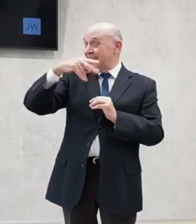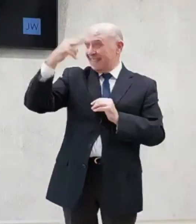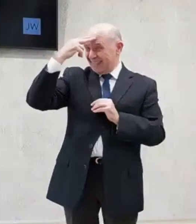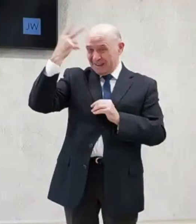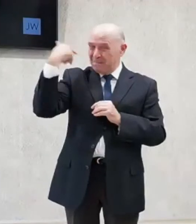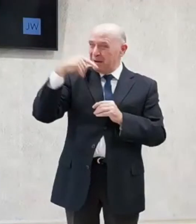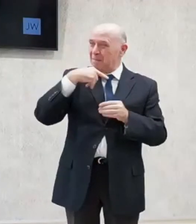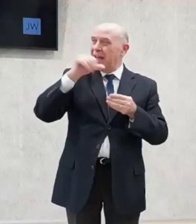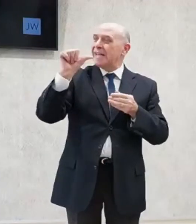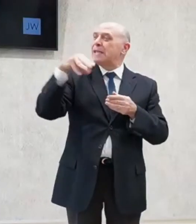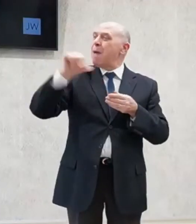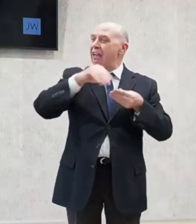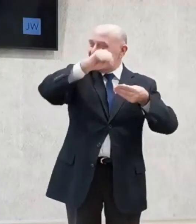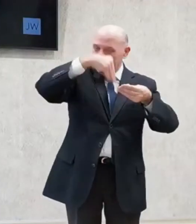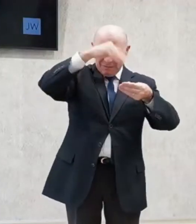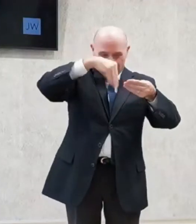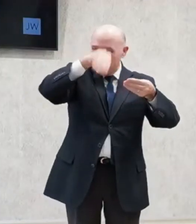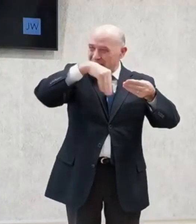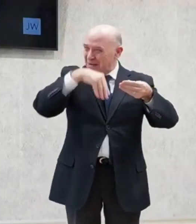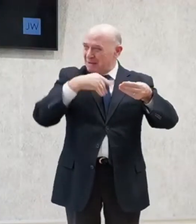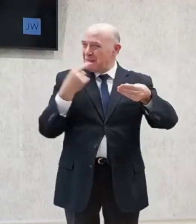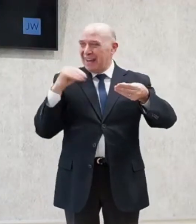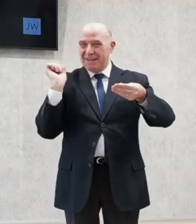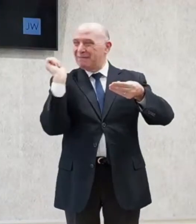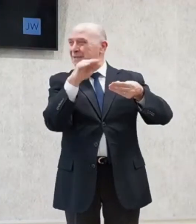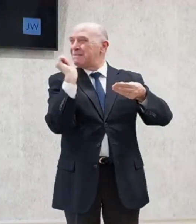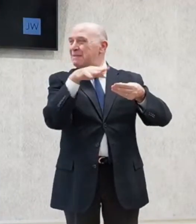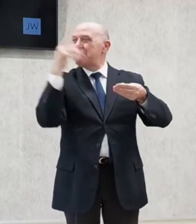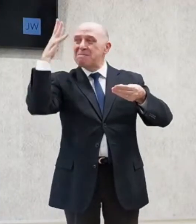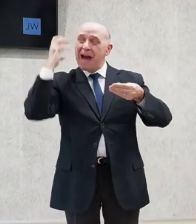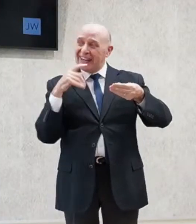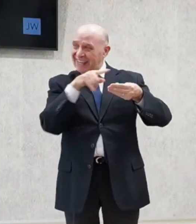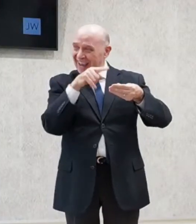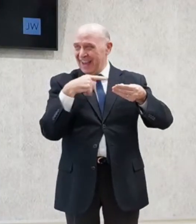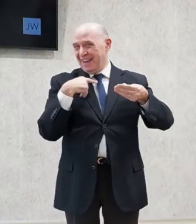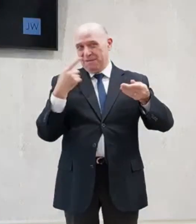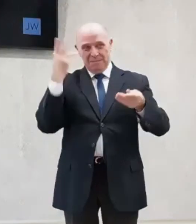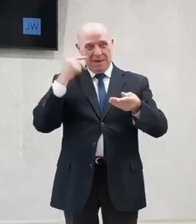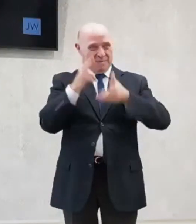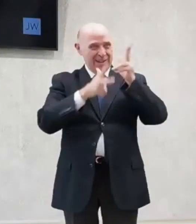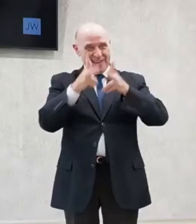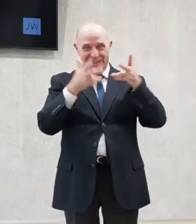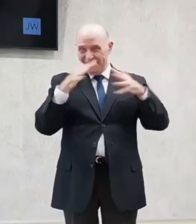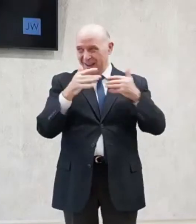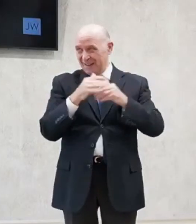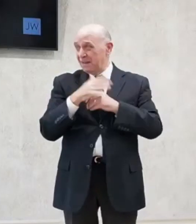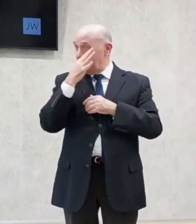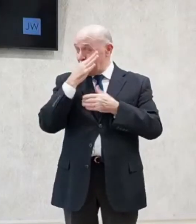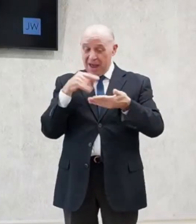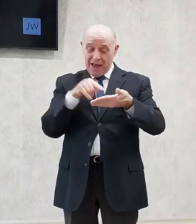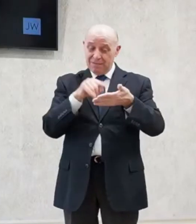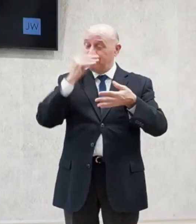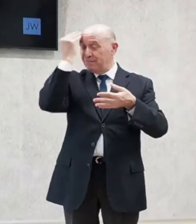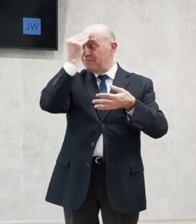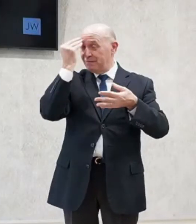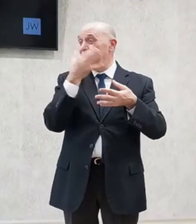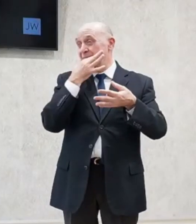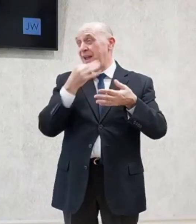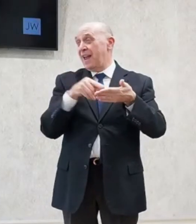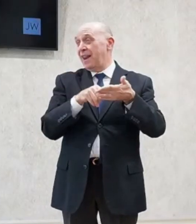Lina che sono stati scritti a Maria e che abbiamo ascoltato nell'introduzione hanno dei bei pensieri vero